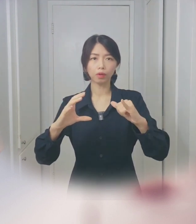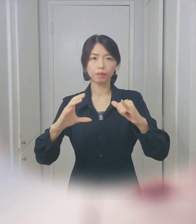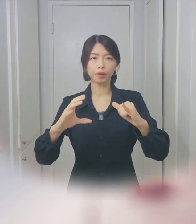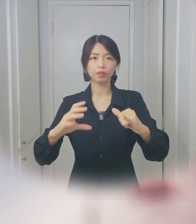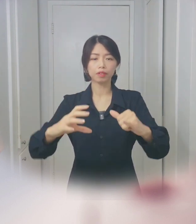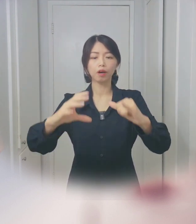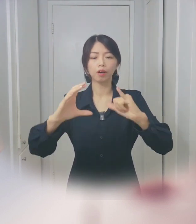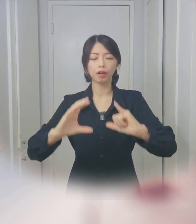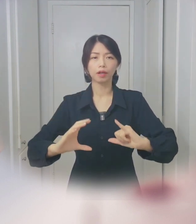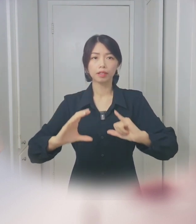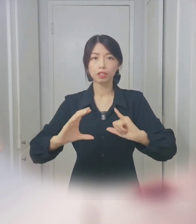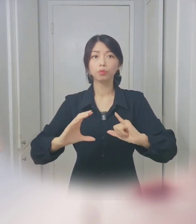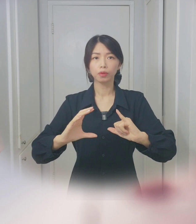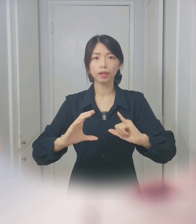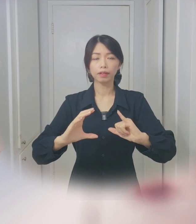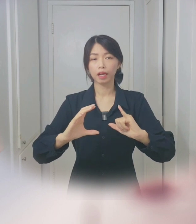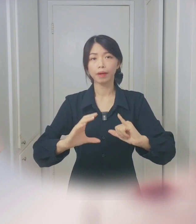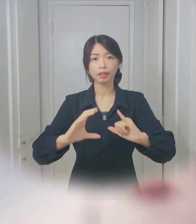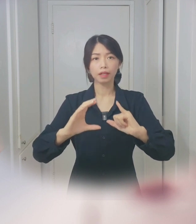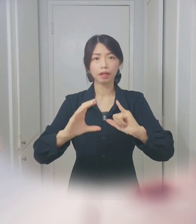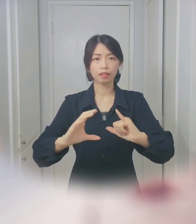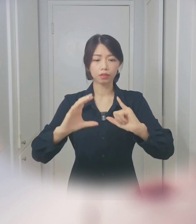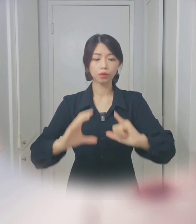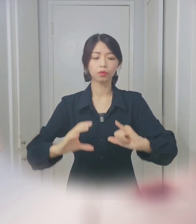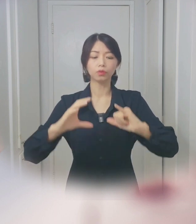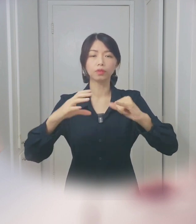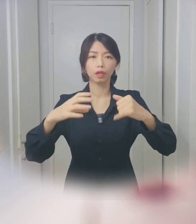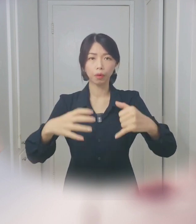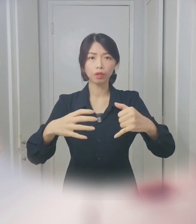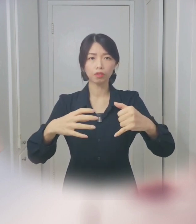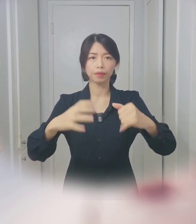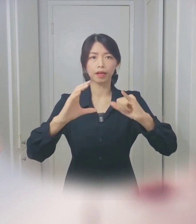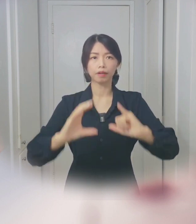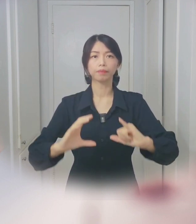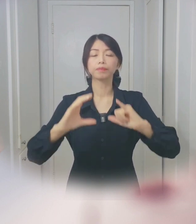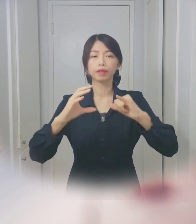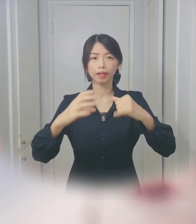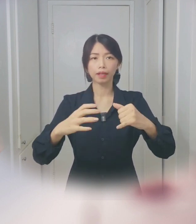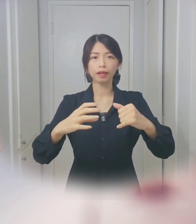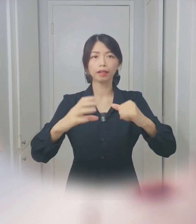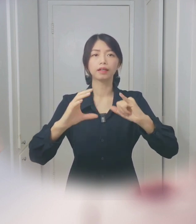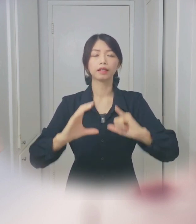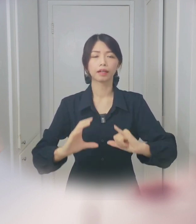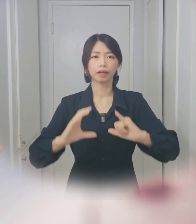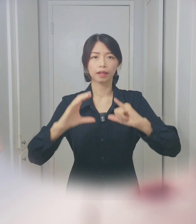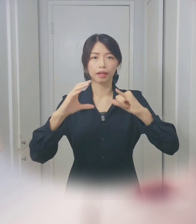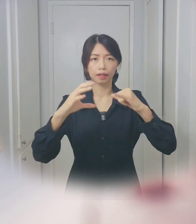새끼손가락만 펴주셔서 지구본을 내가 만진다 생각하시고 둥글게 표현해 주시면 돼요. 세상